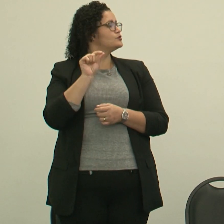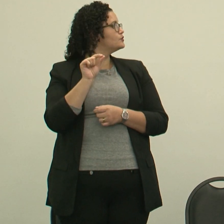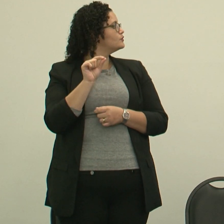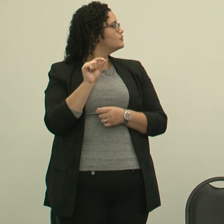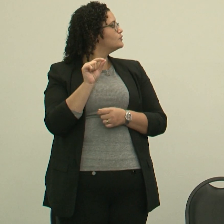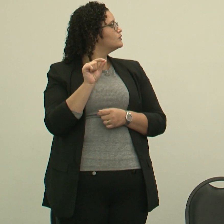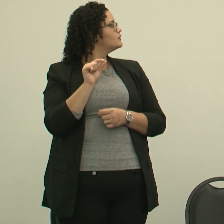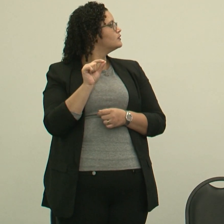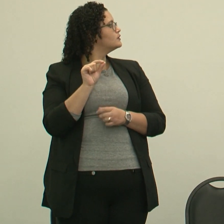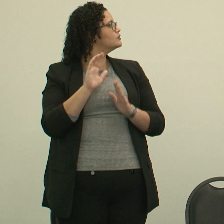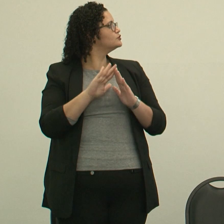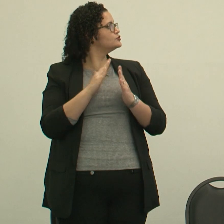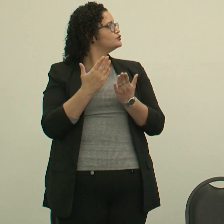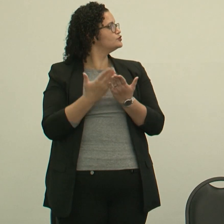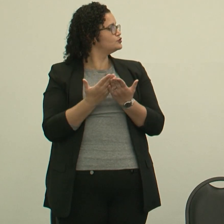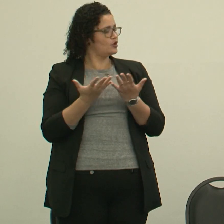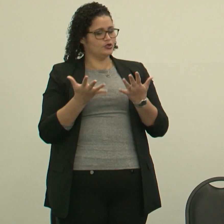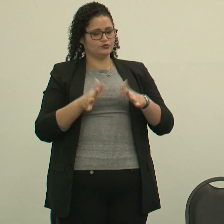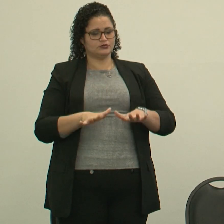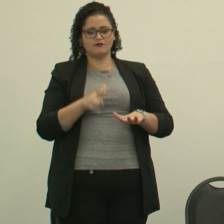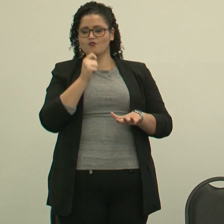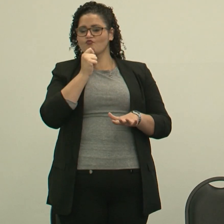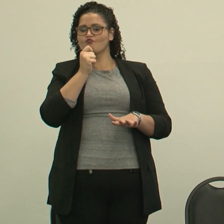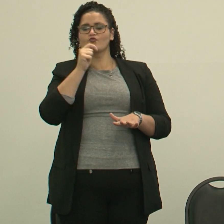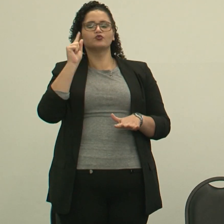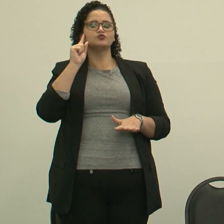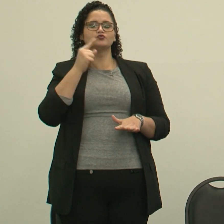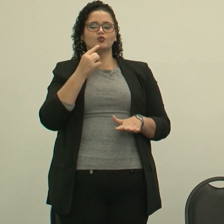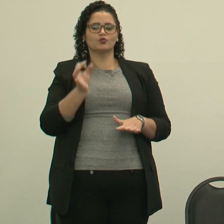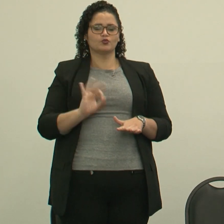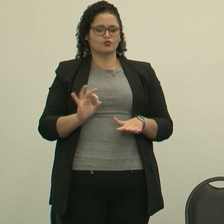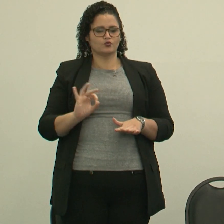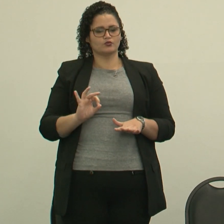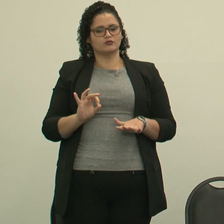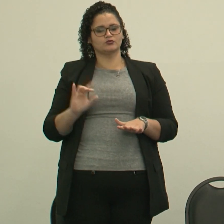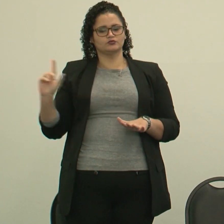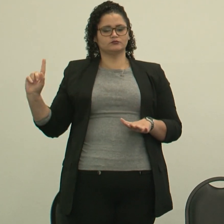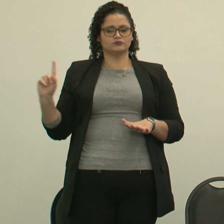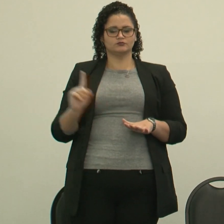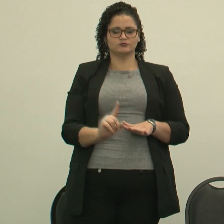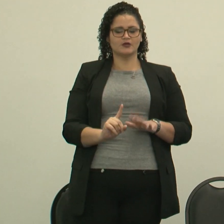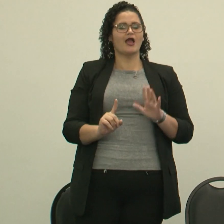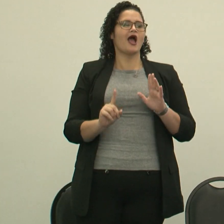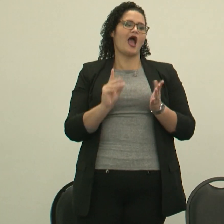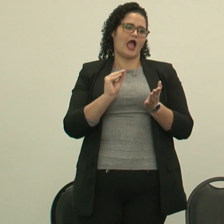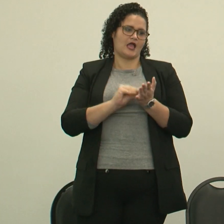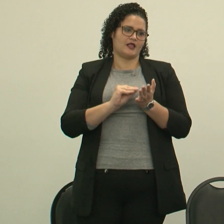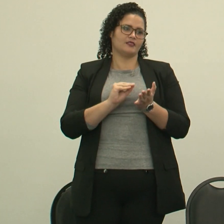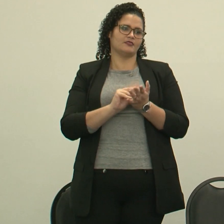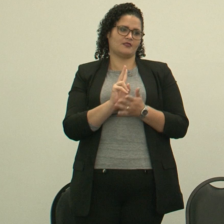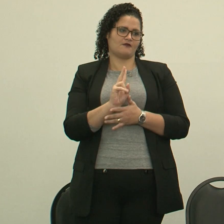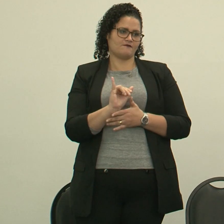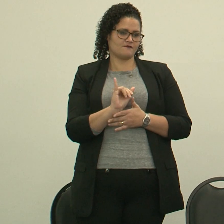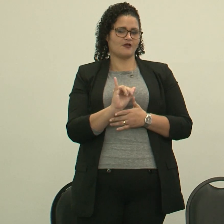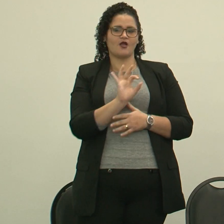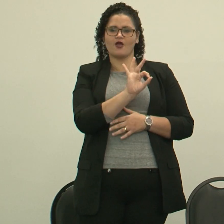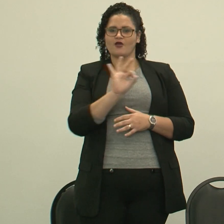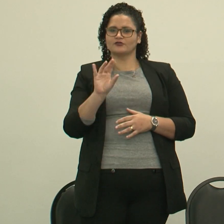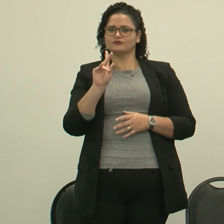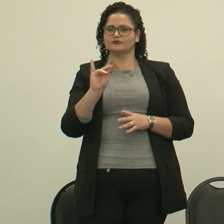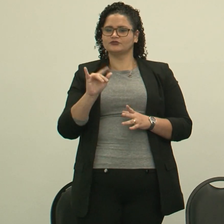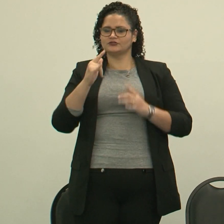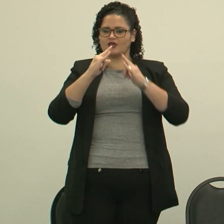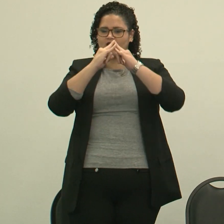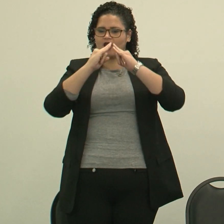eles ficaram com a escola inclusiva que não tem alunos surdos, então é tipo, o surdo ainda vai ser incluído. Ótimo dia para acampar,